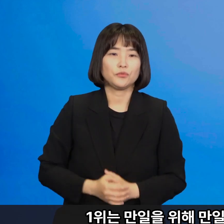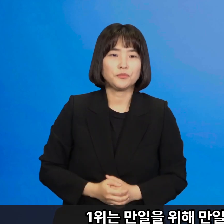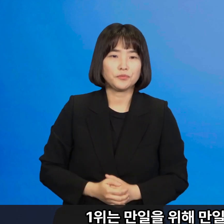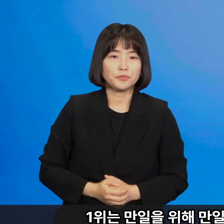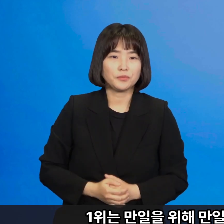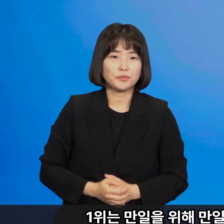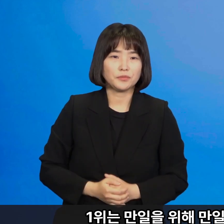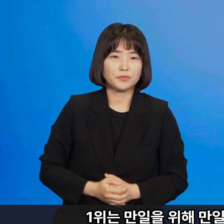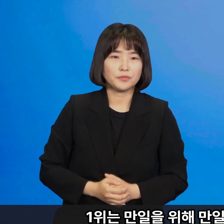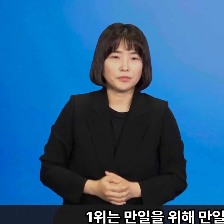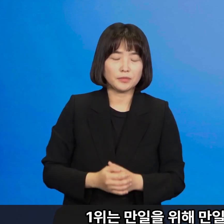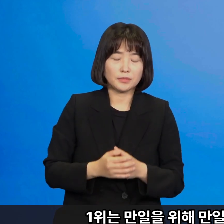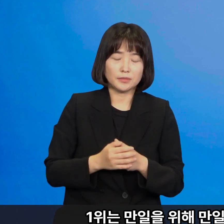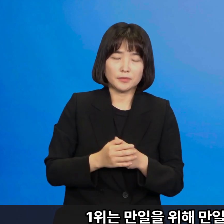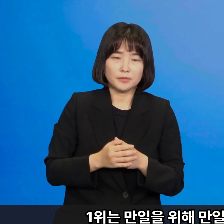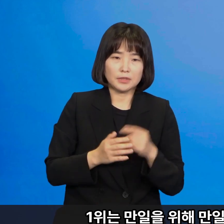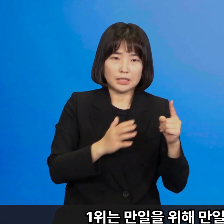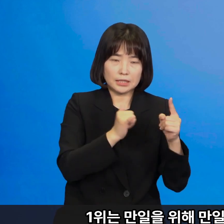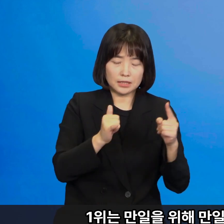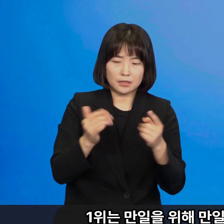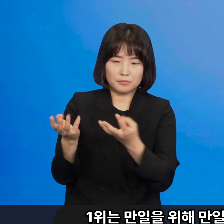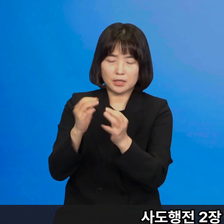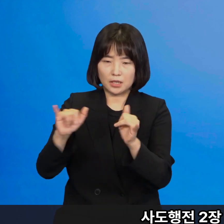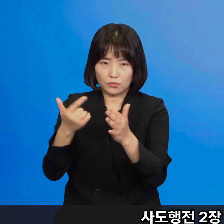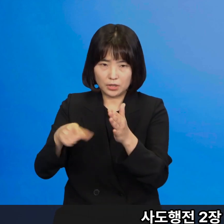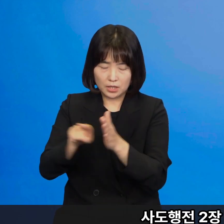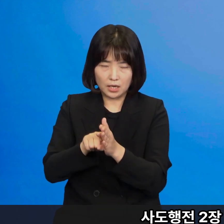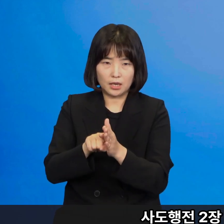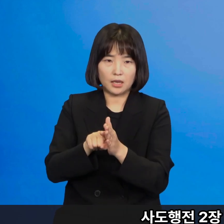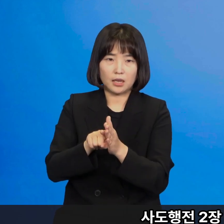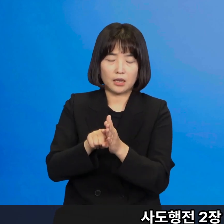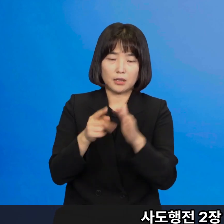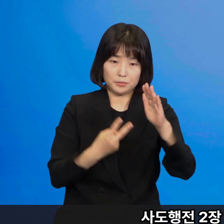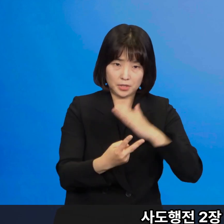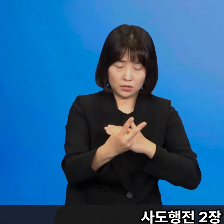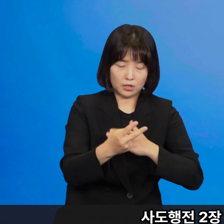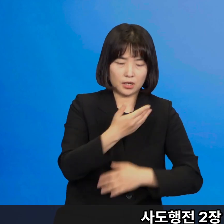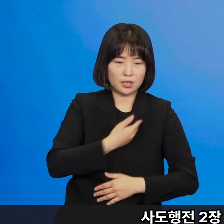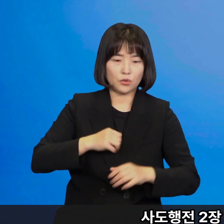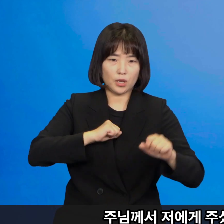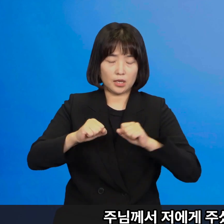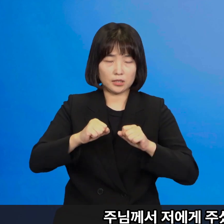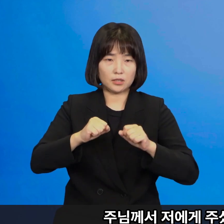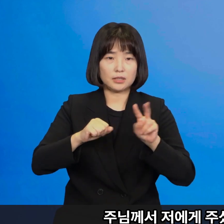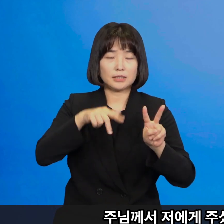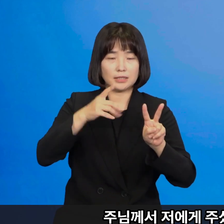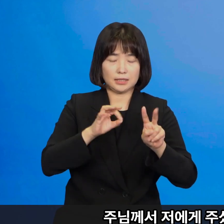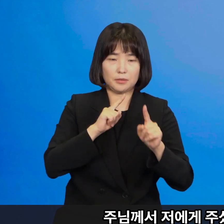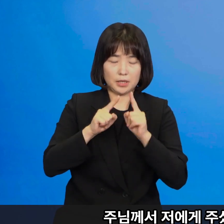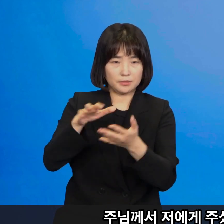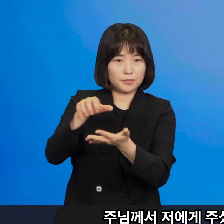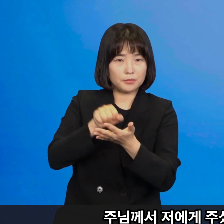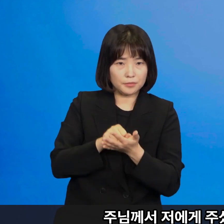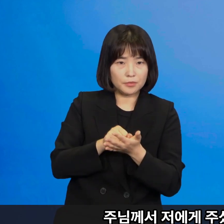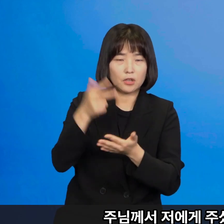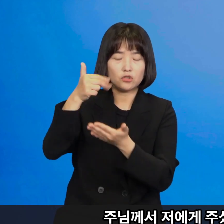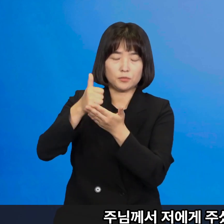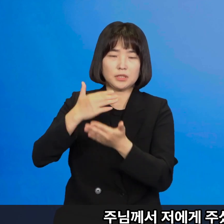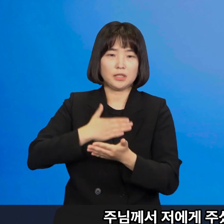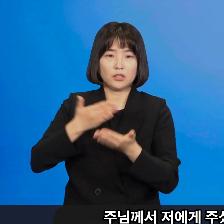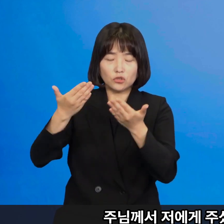1회는 만일을 위해 만일은 1일을 위해라는 비전과 사도행전 2장 말씀을 적용하여 주님께서 저에게 주셨던